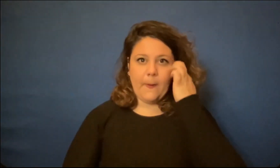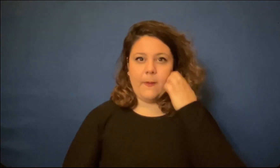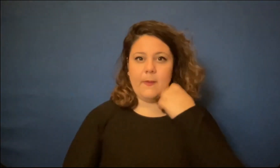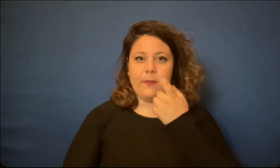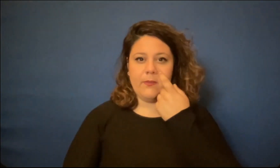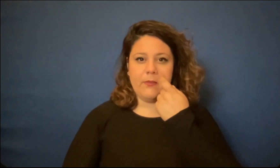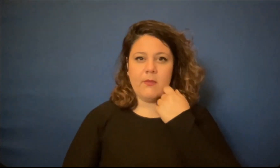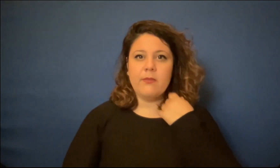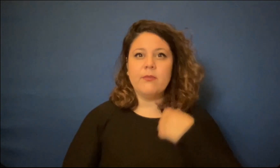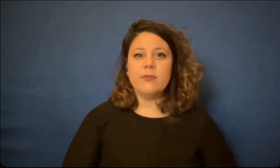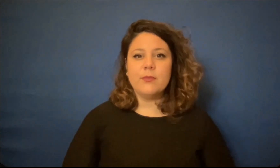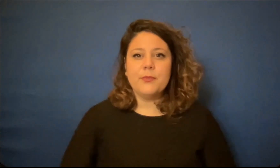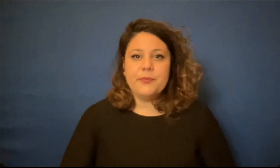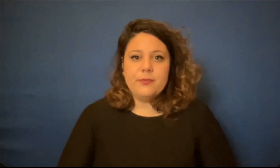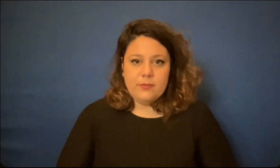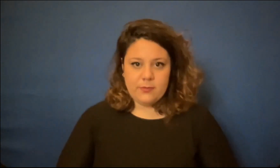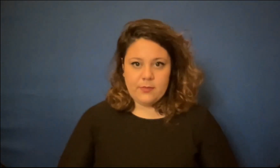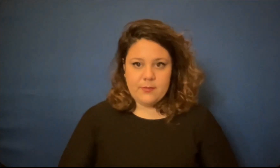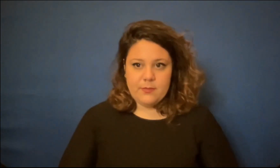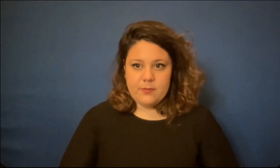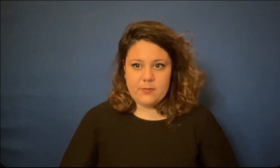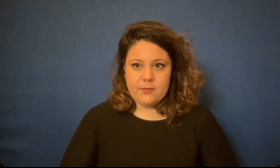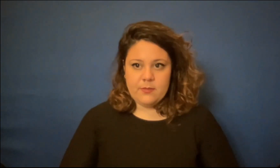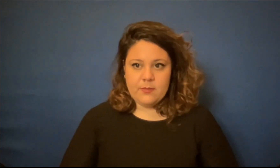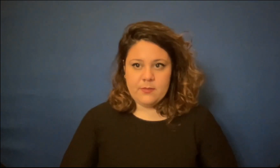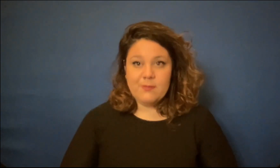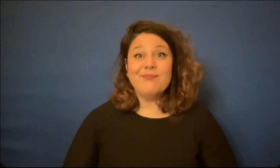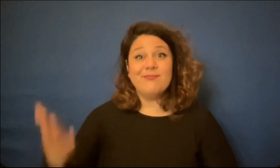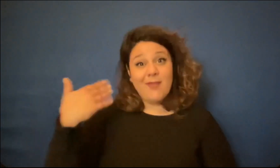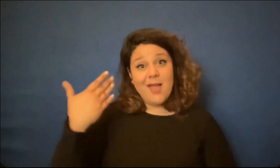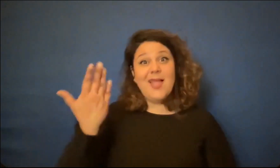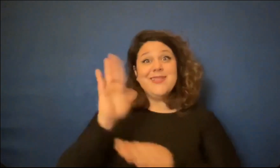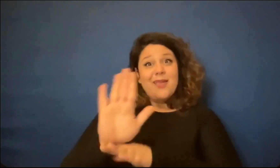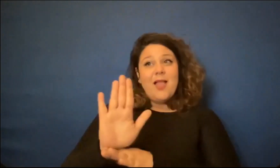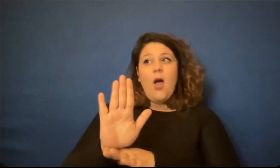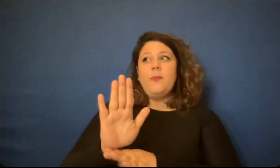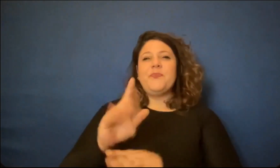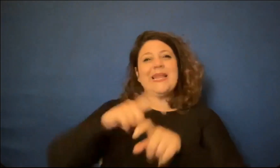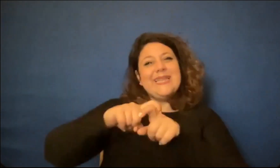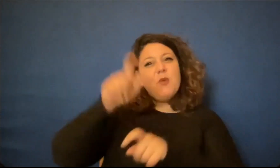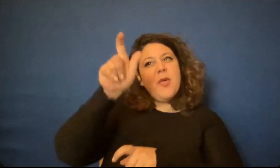a qué personas hay más ¿Acoso? Sí, acoso.